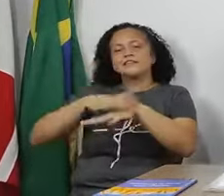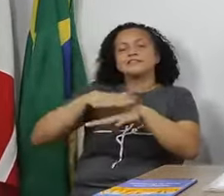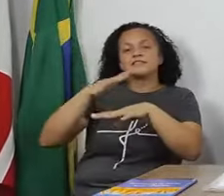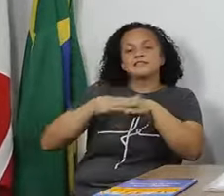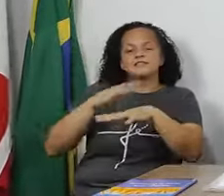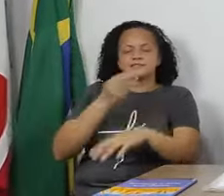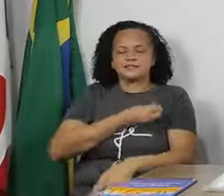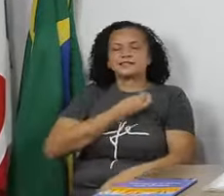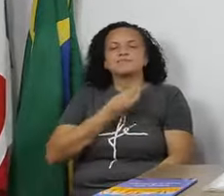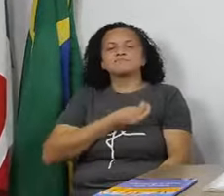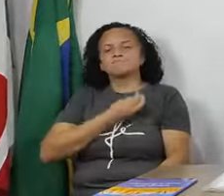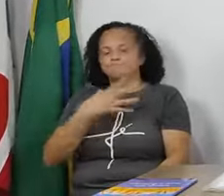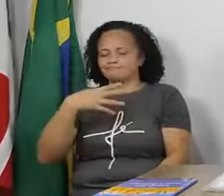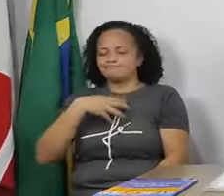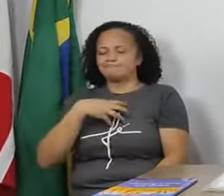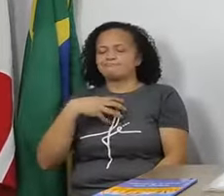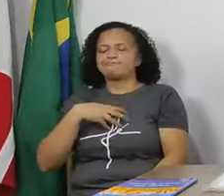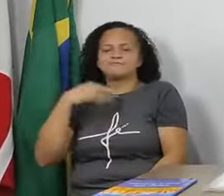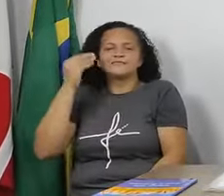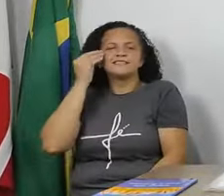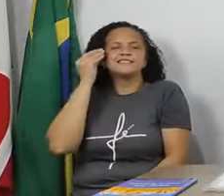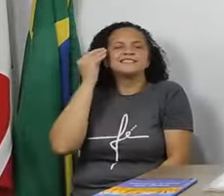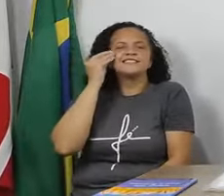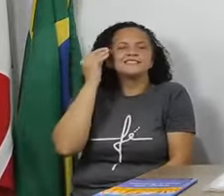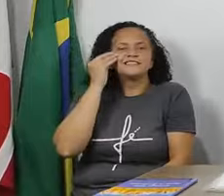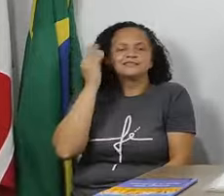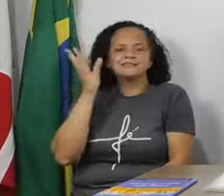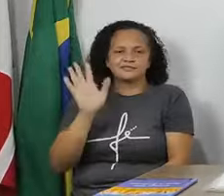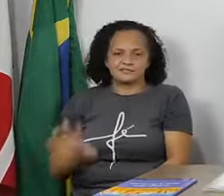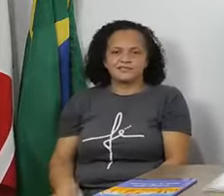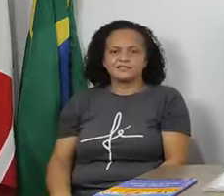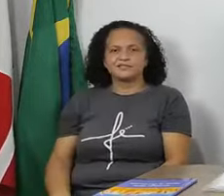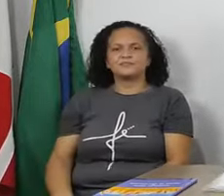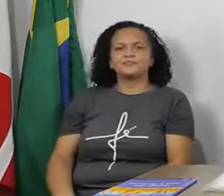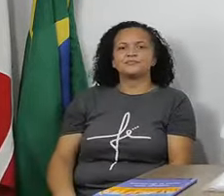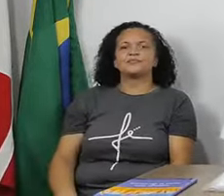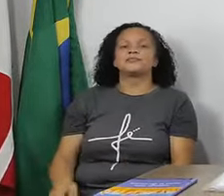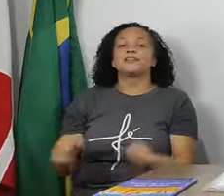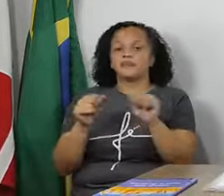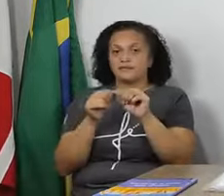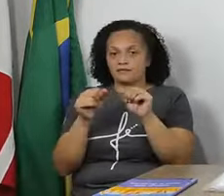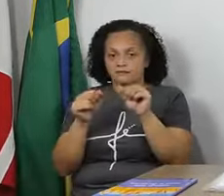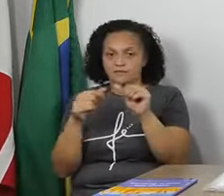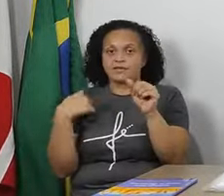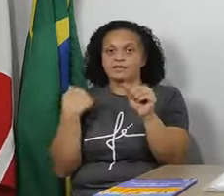vivenciada e experimentada, que torna a nossa fé, a nossa casa